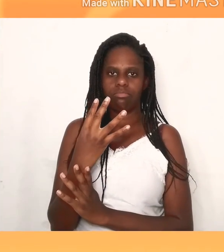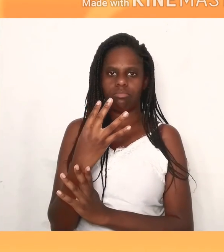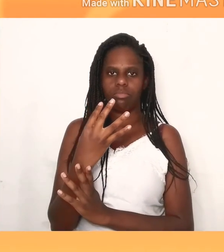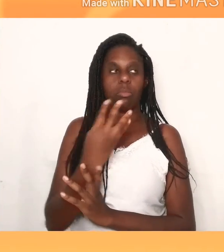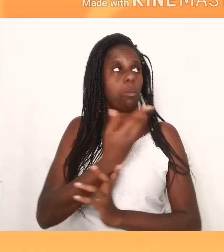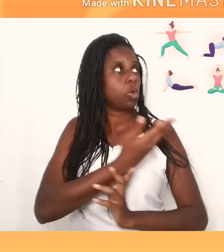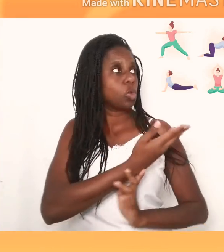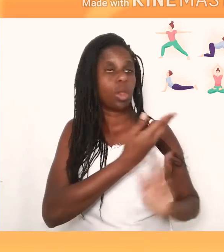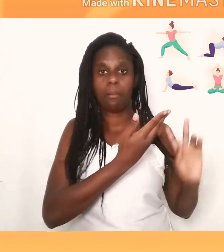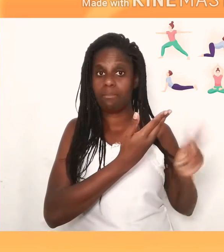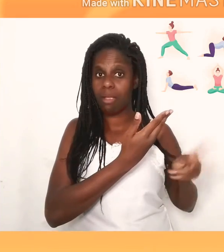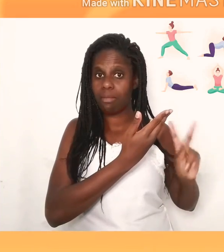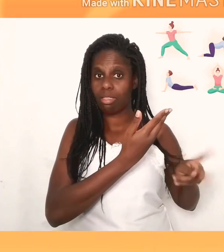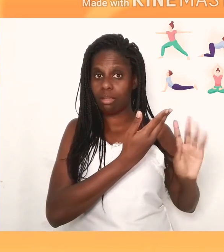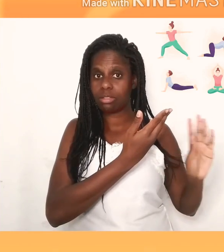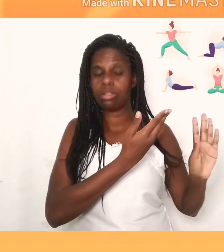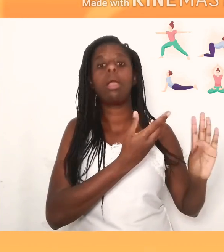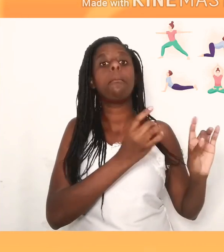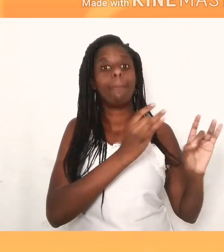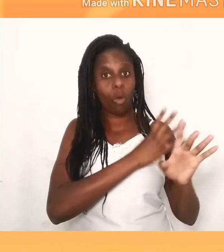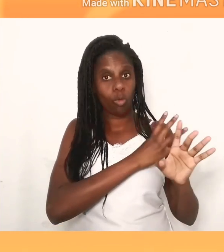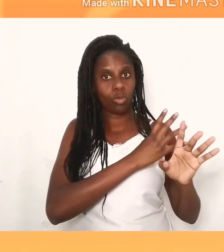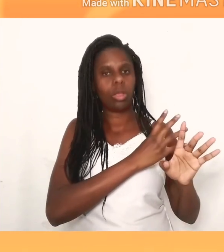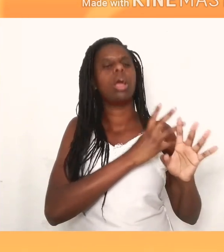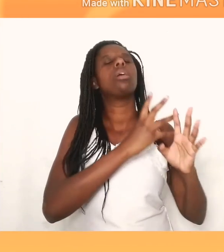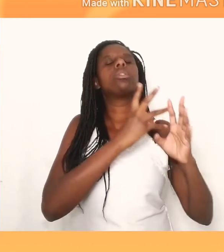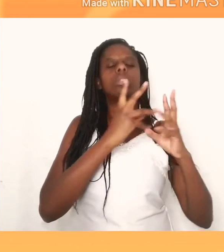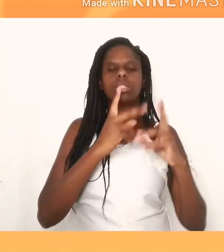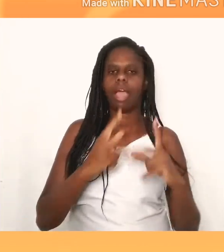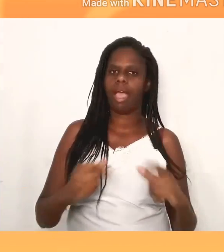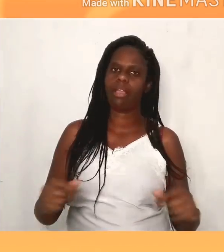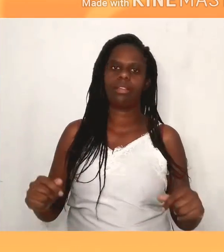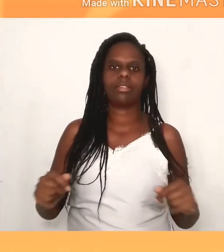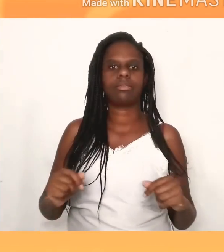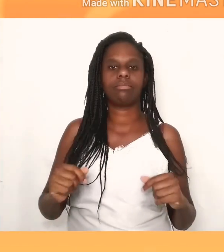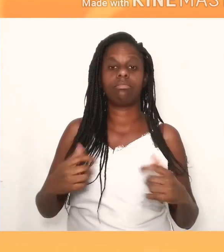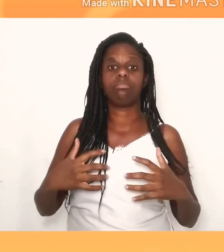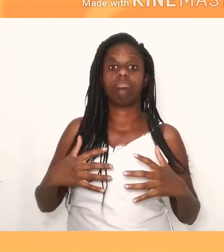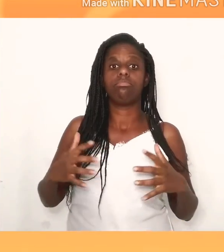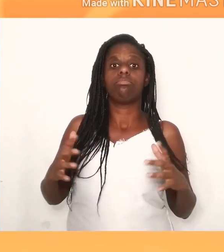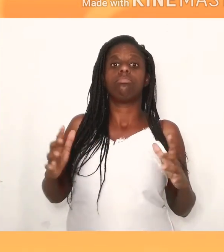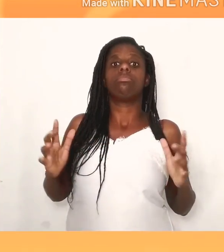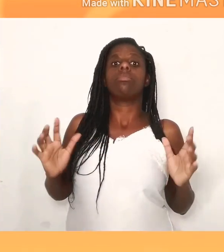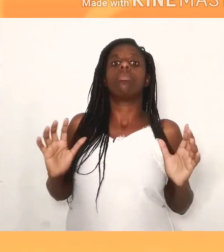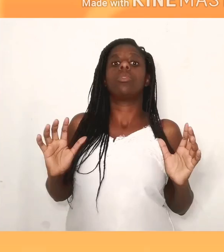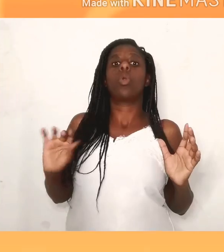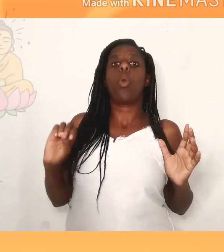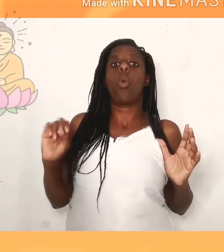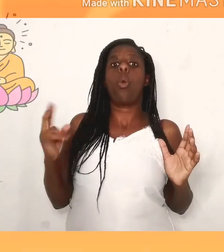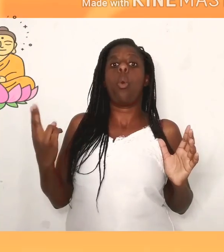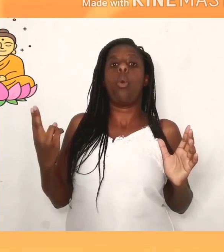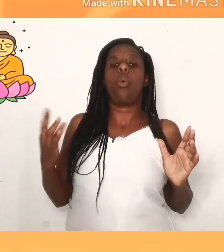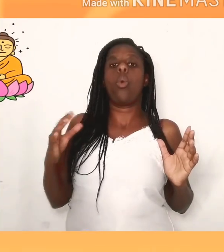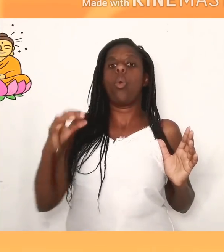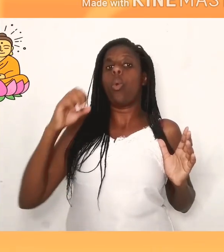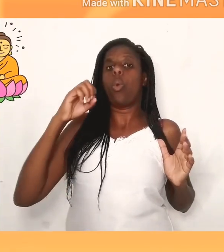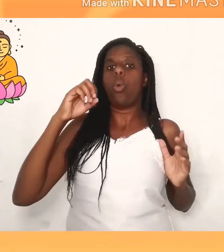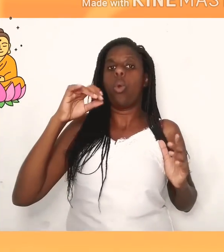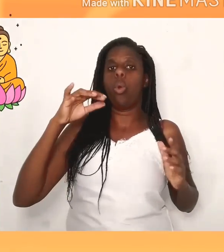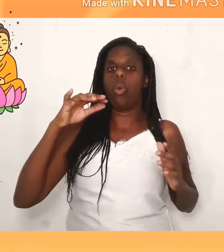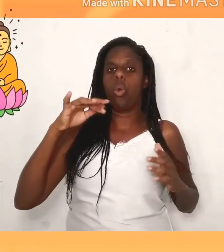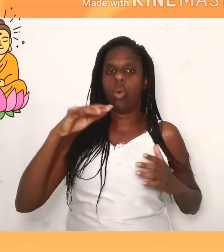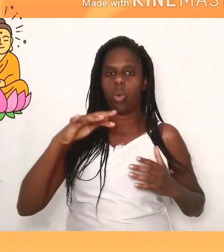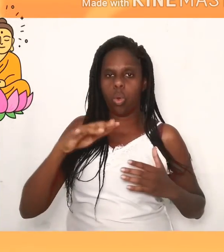postura, após isso você vai sair da postura, ou inspirando, expandindo o tórax,